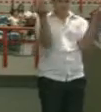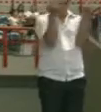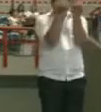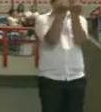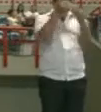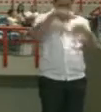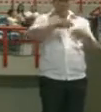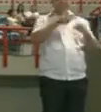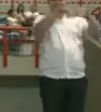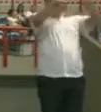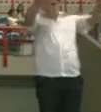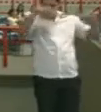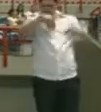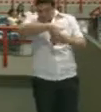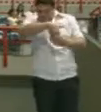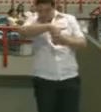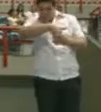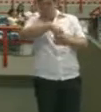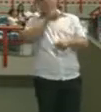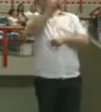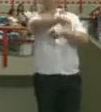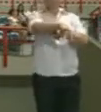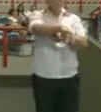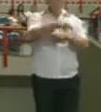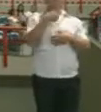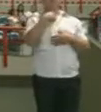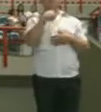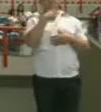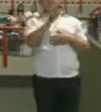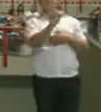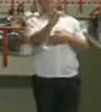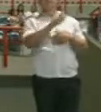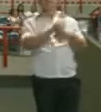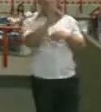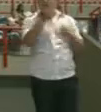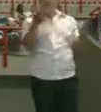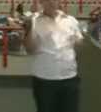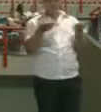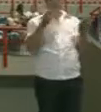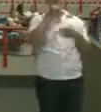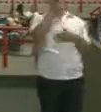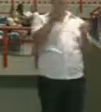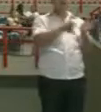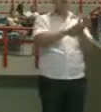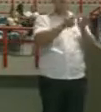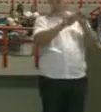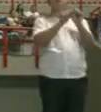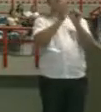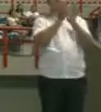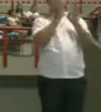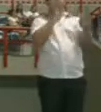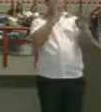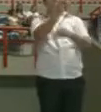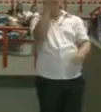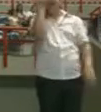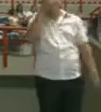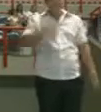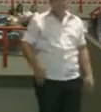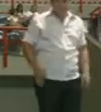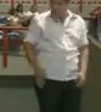aquele papelão bonitinho, você vai lá e vota e ninguém vê seu voto. Você vai, gente, se você chegar no local de votação e alguém